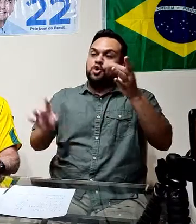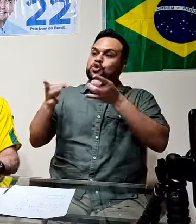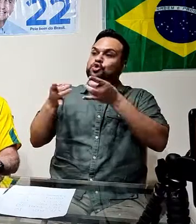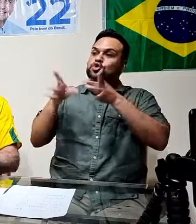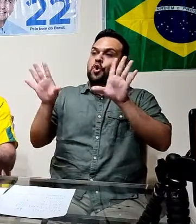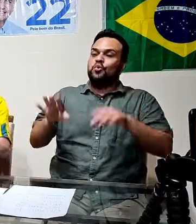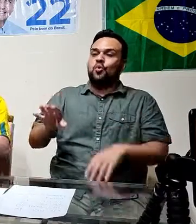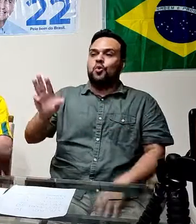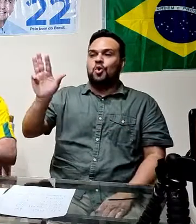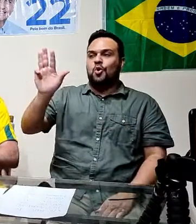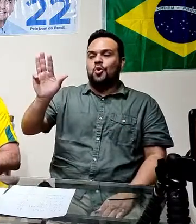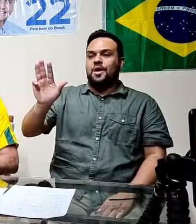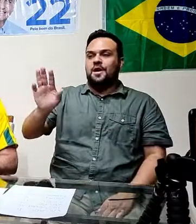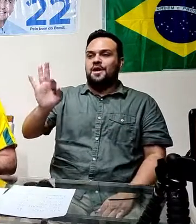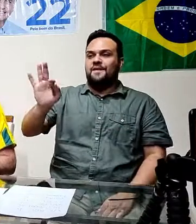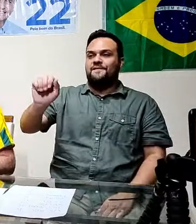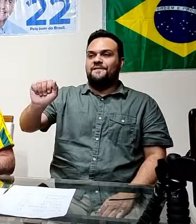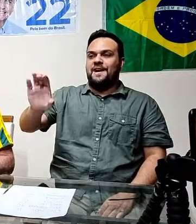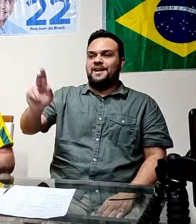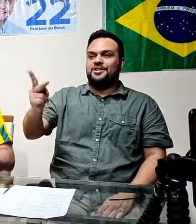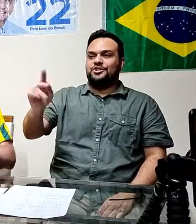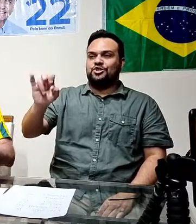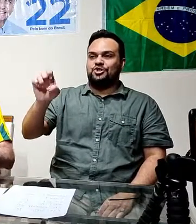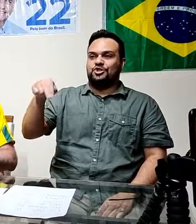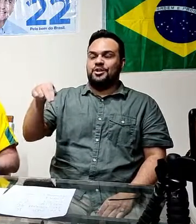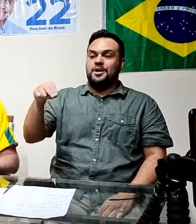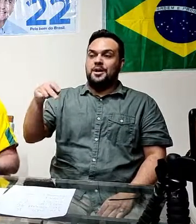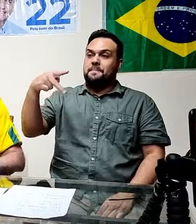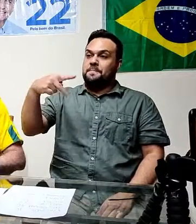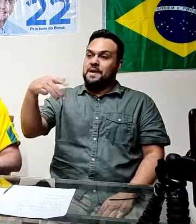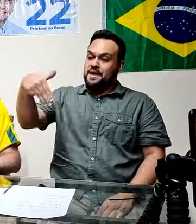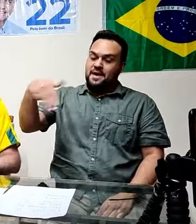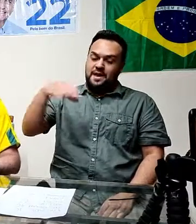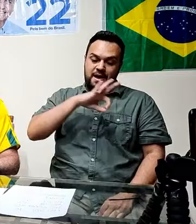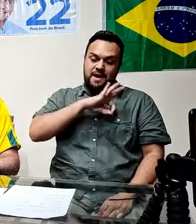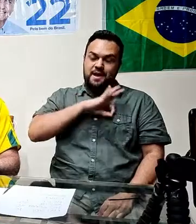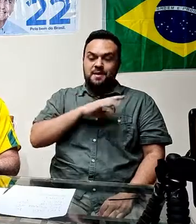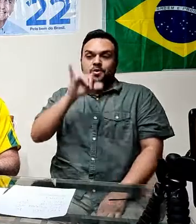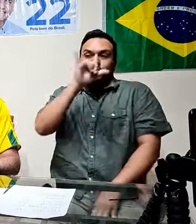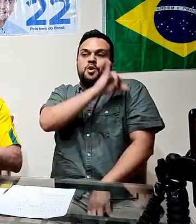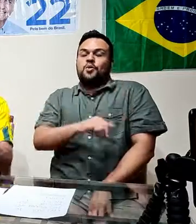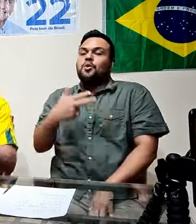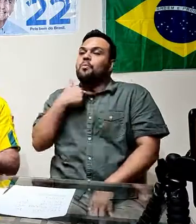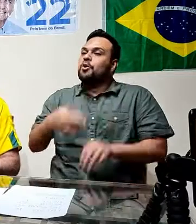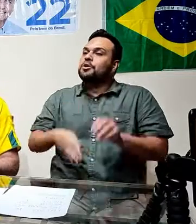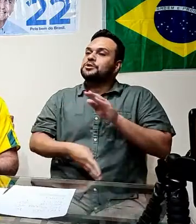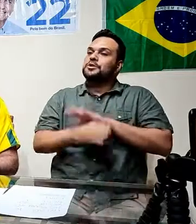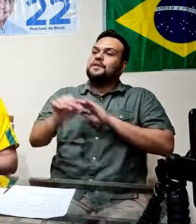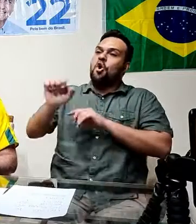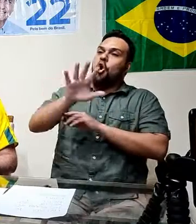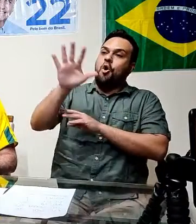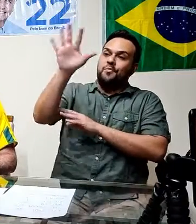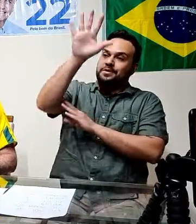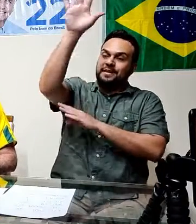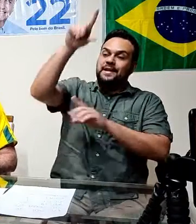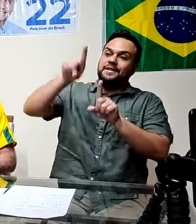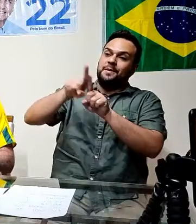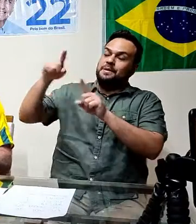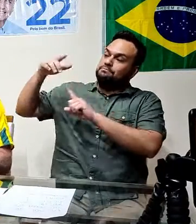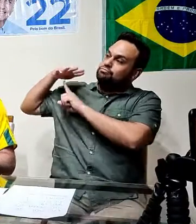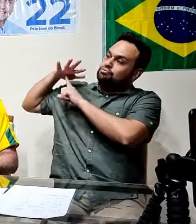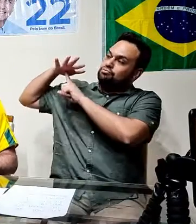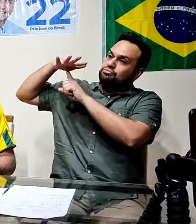Fachin. É aquele que falou que a polícia militar no Rio não pode invadir comunidades. Depois falou que os helicópteros da polícia